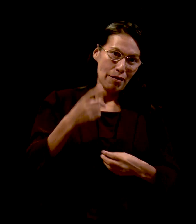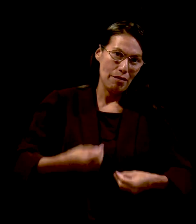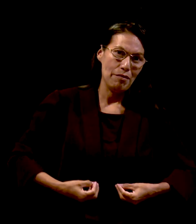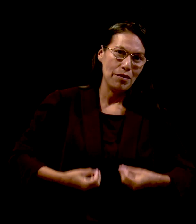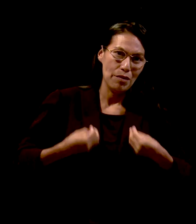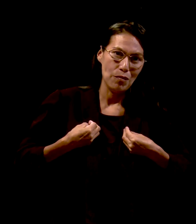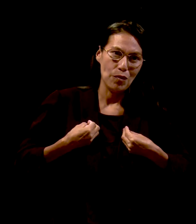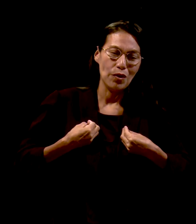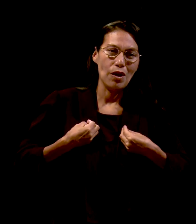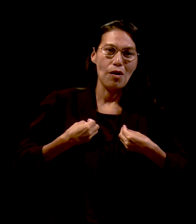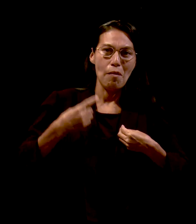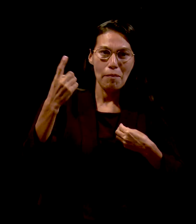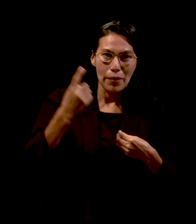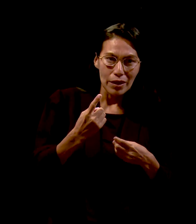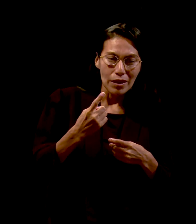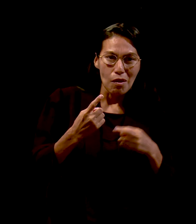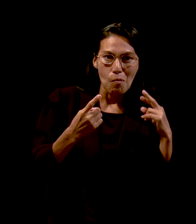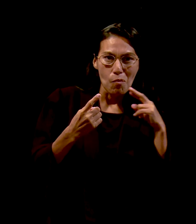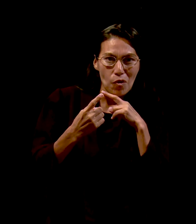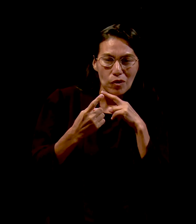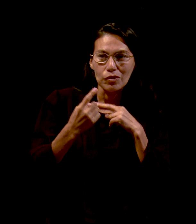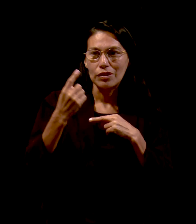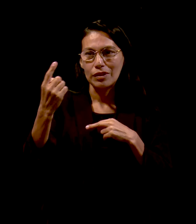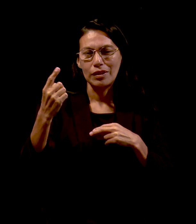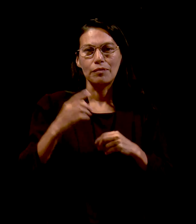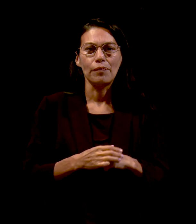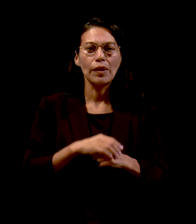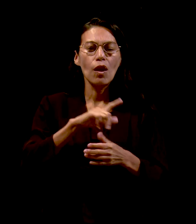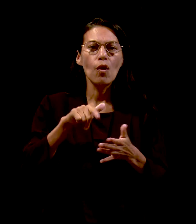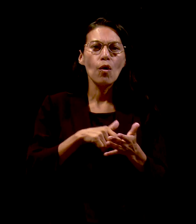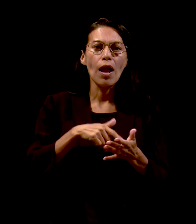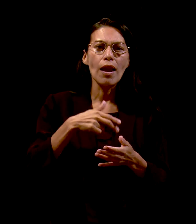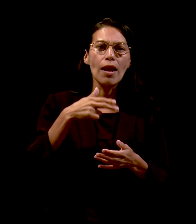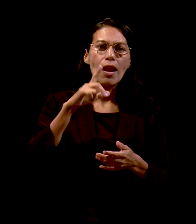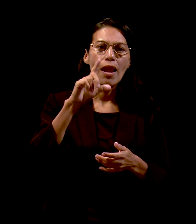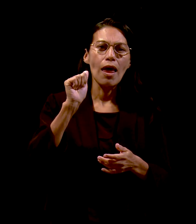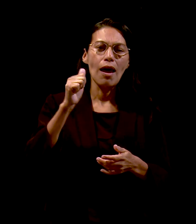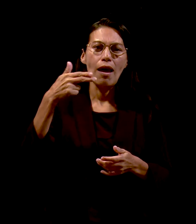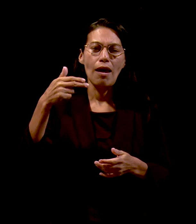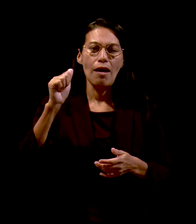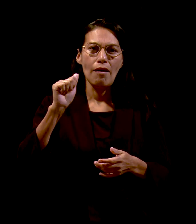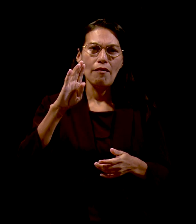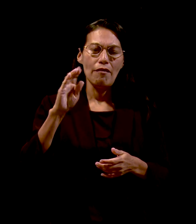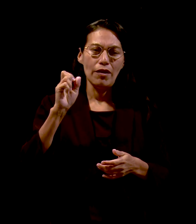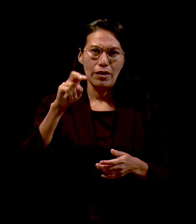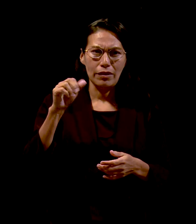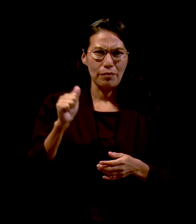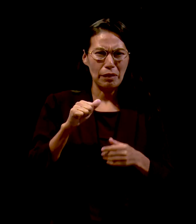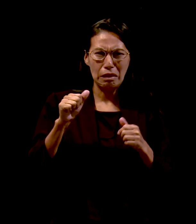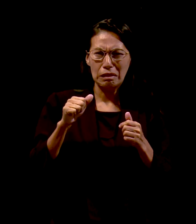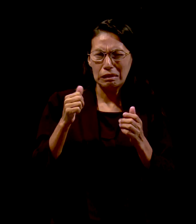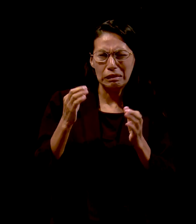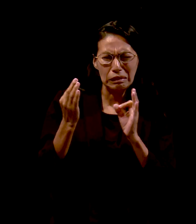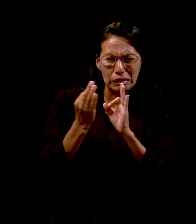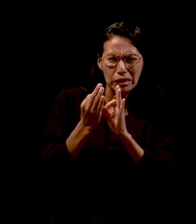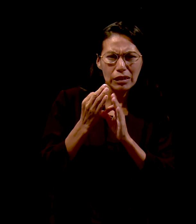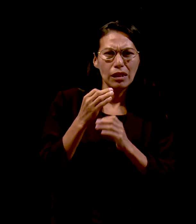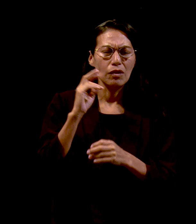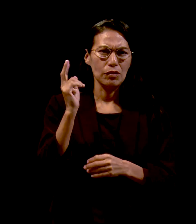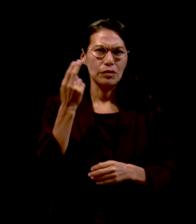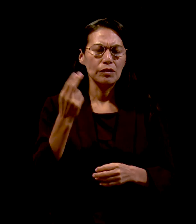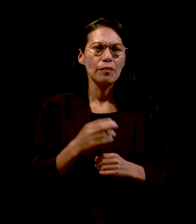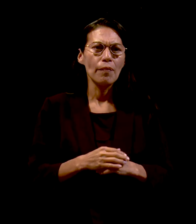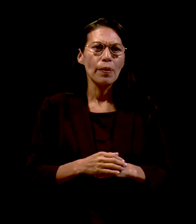pronto estoy viviendo en la habana muy cerca del seminario teológico adventista de cuba mi